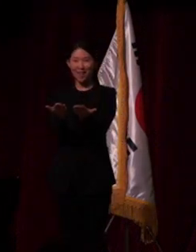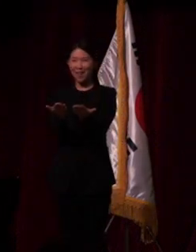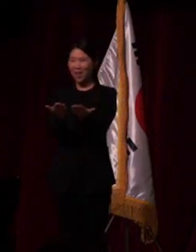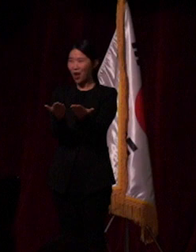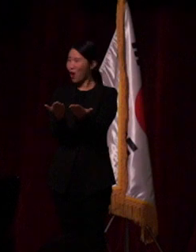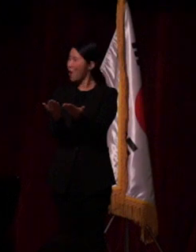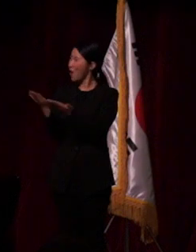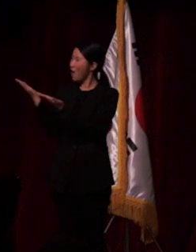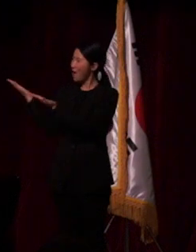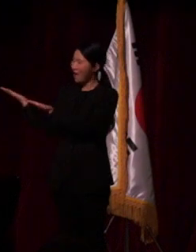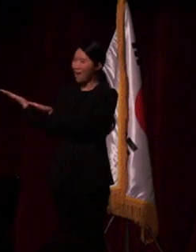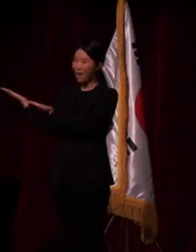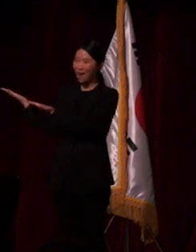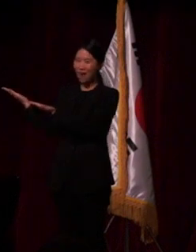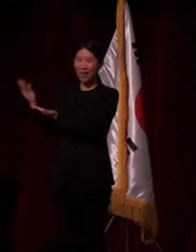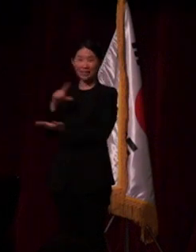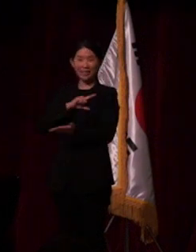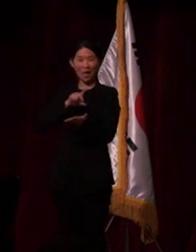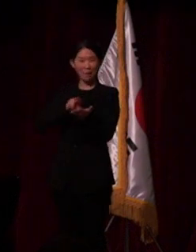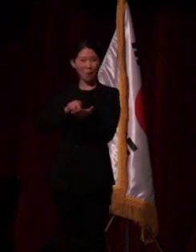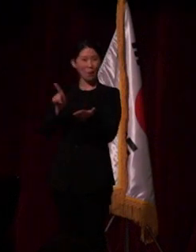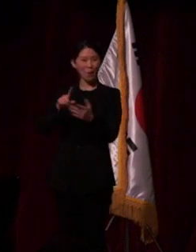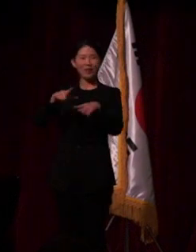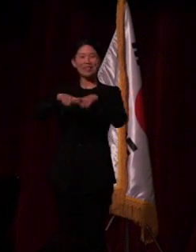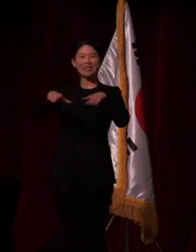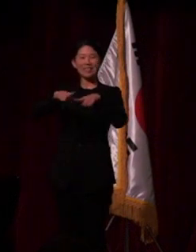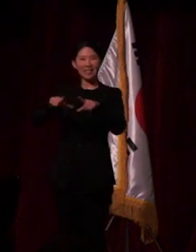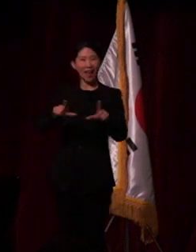이 일상의 낱말들